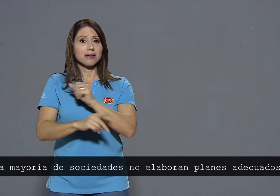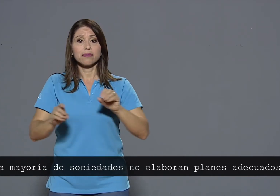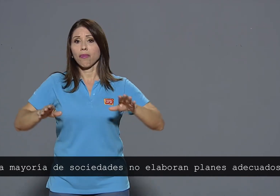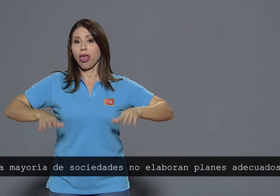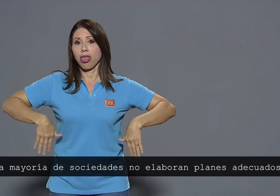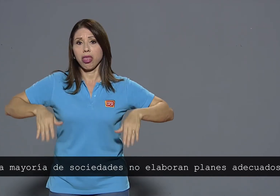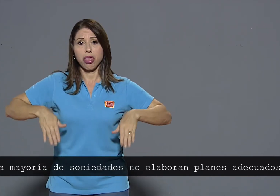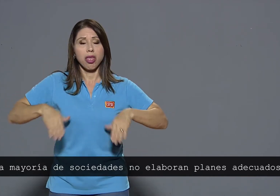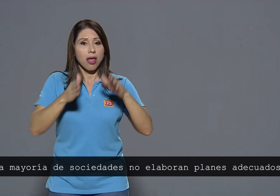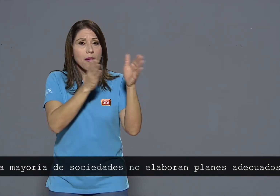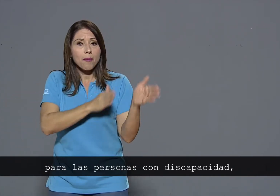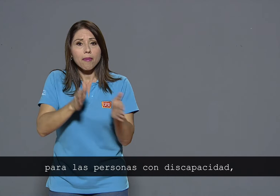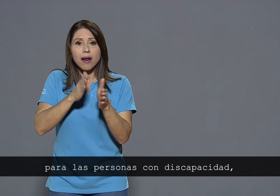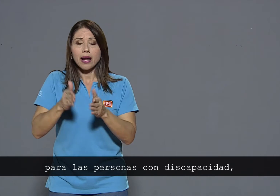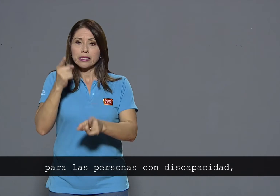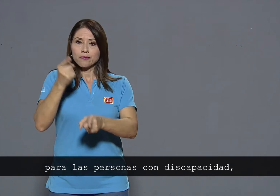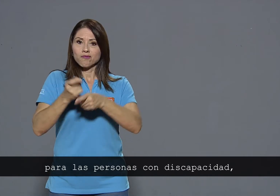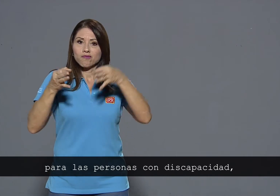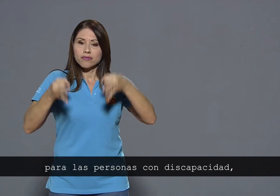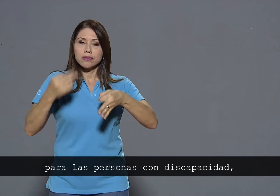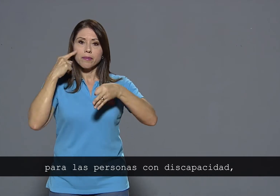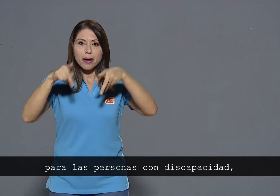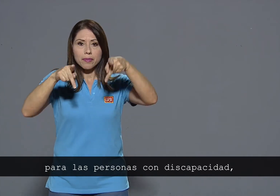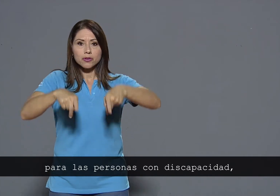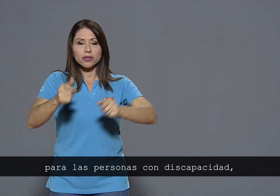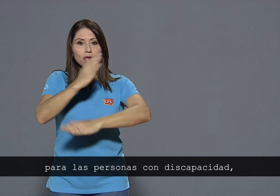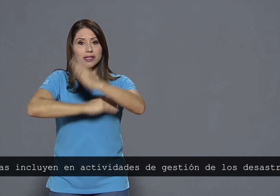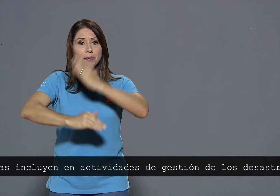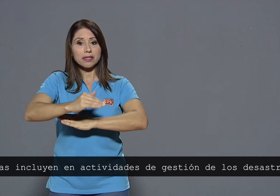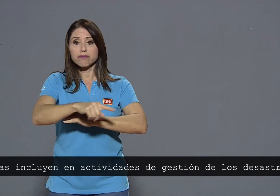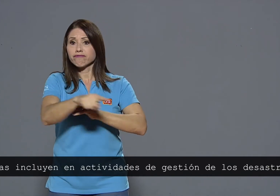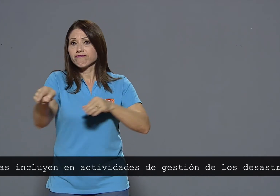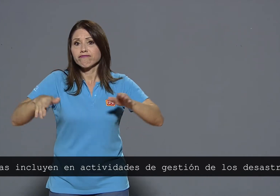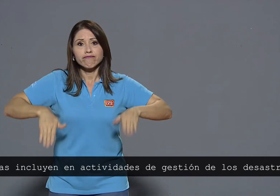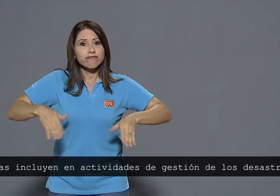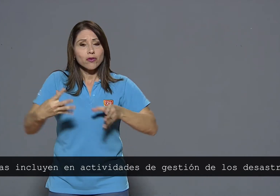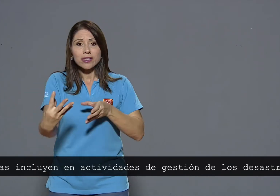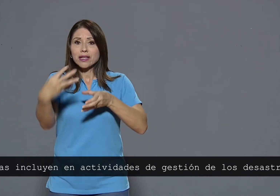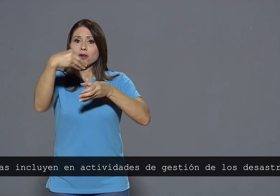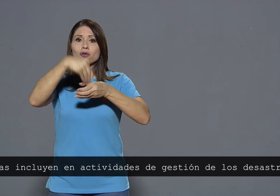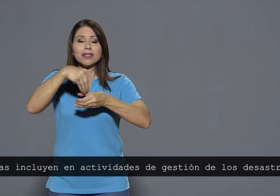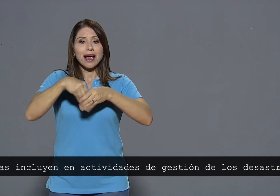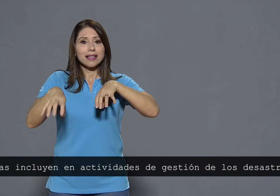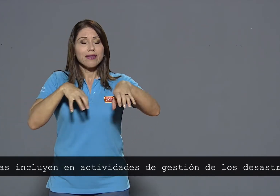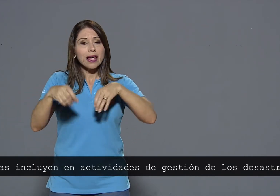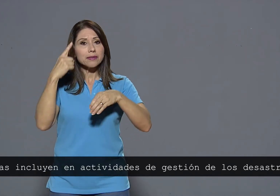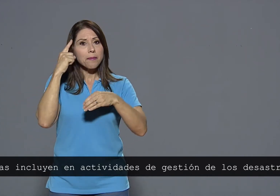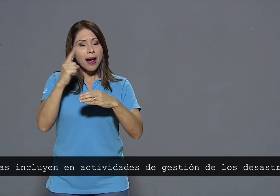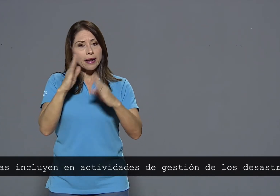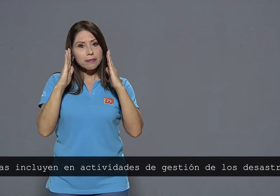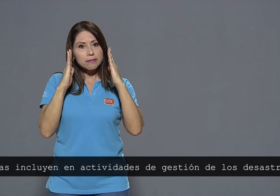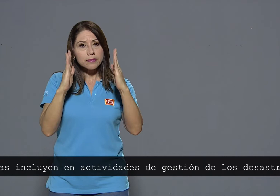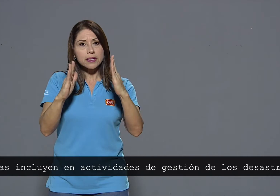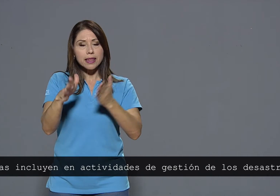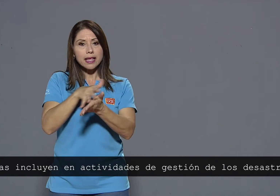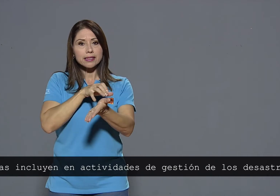no elaboran planes adecuados para las personas con discapacidad, no las incluyen en actividades de gestión de los